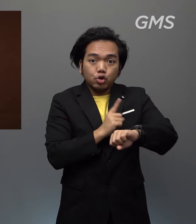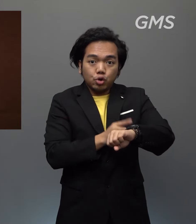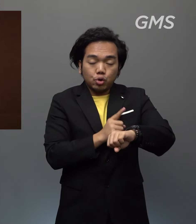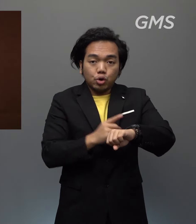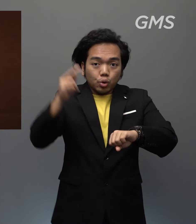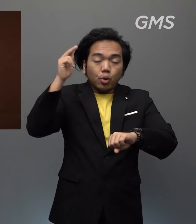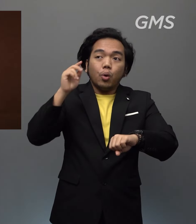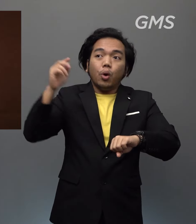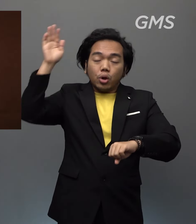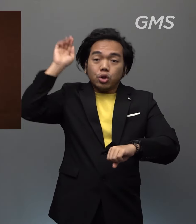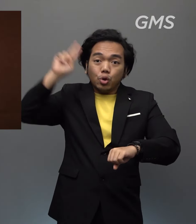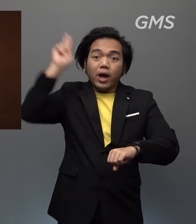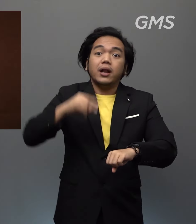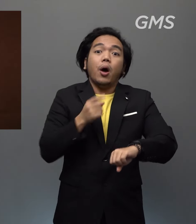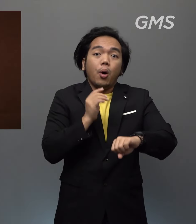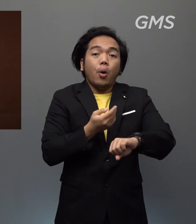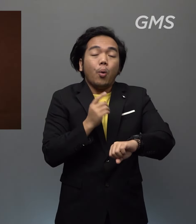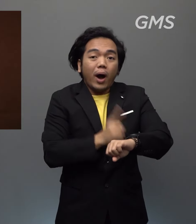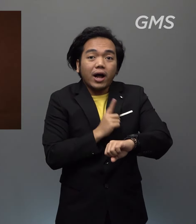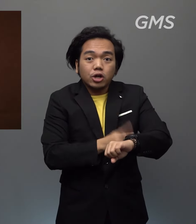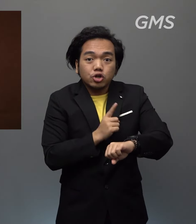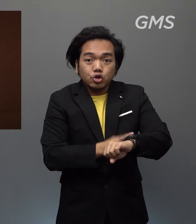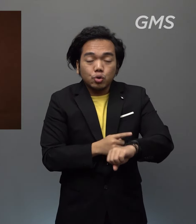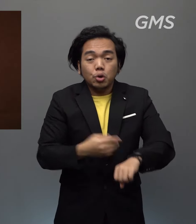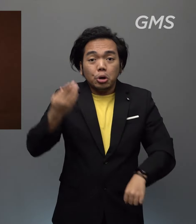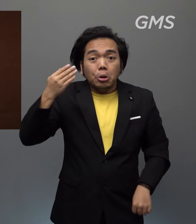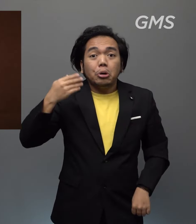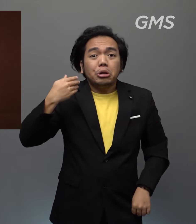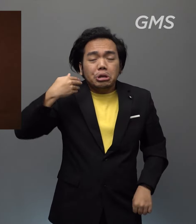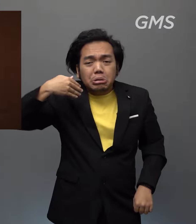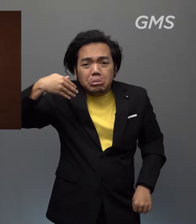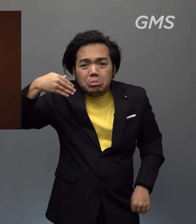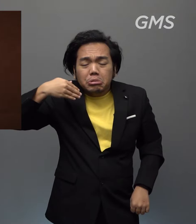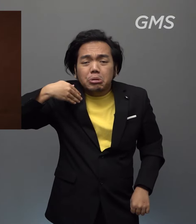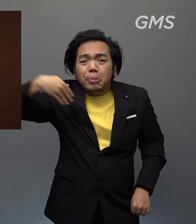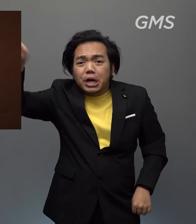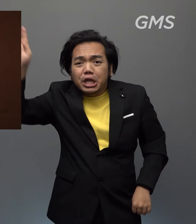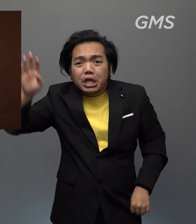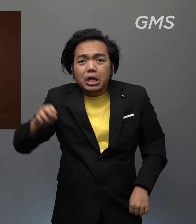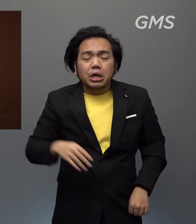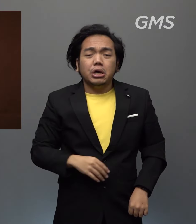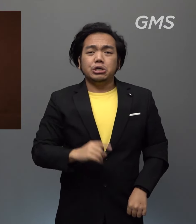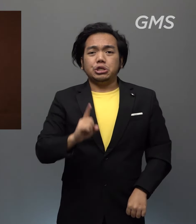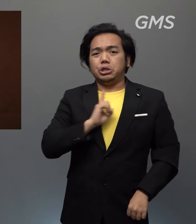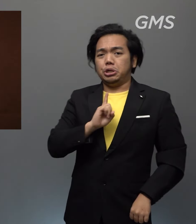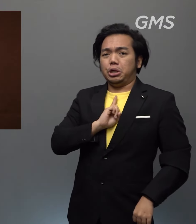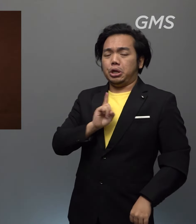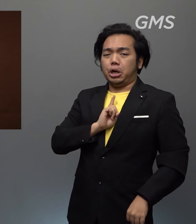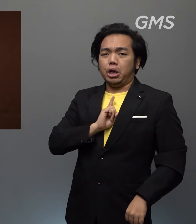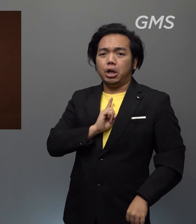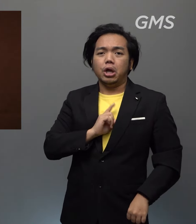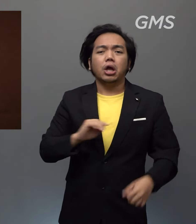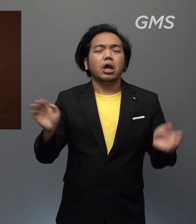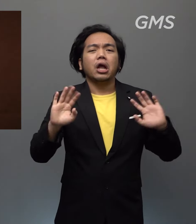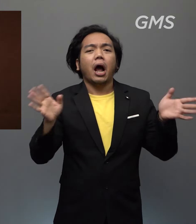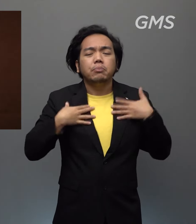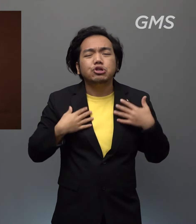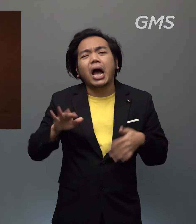di negeri yang asing, gitu. Dia merantau seorang diri, meninggalkan semua kejayaannya, kebesarannya di